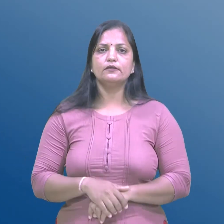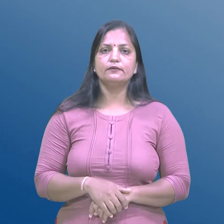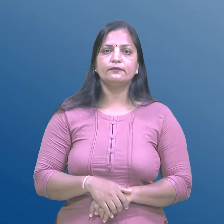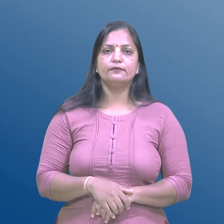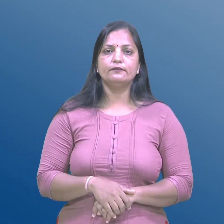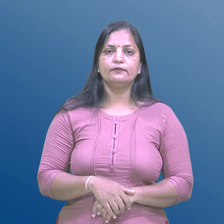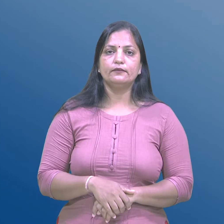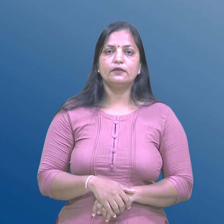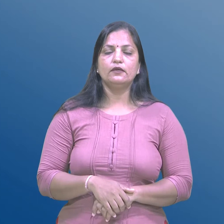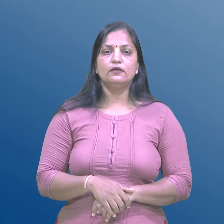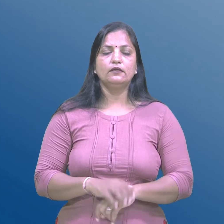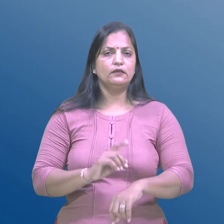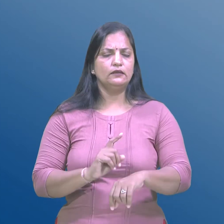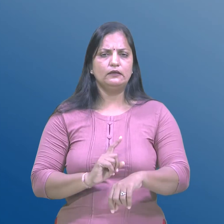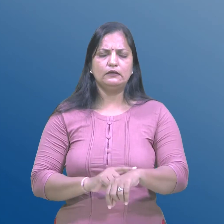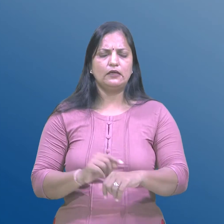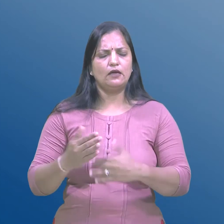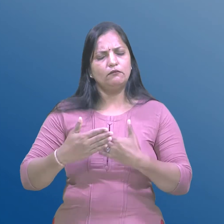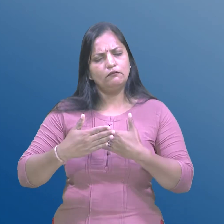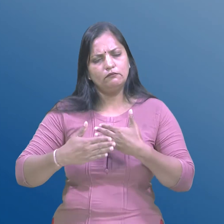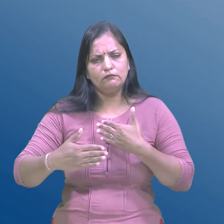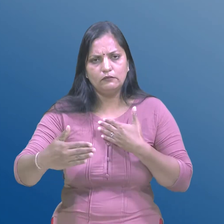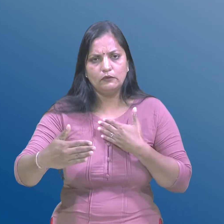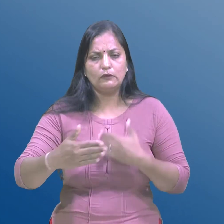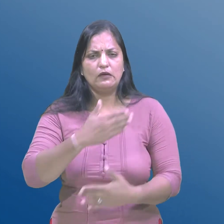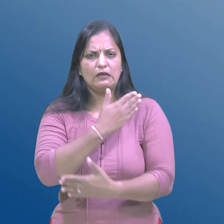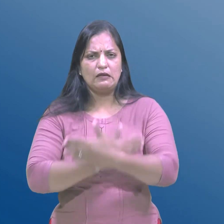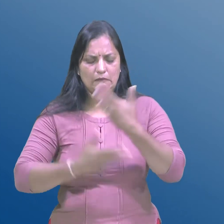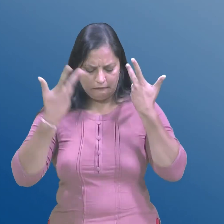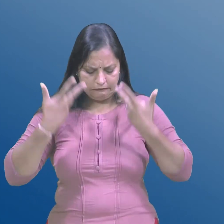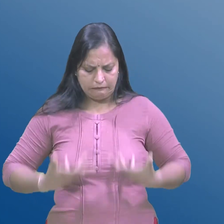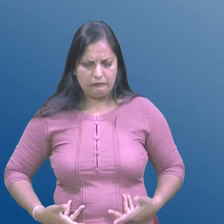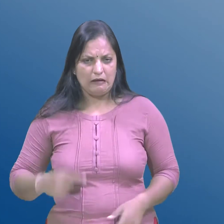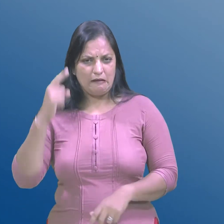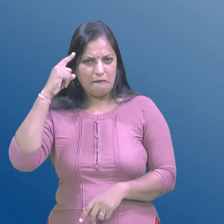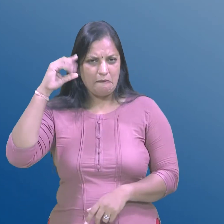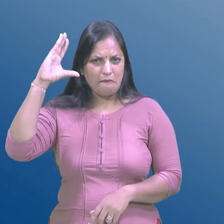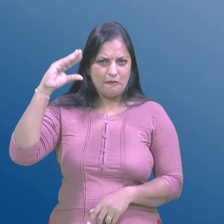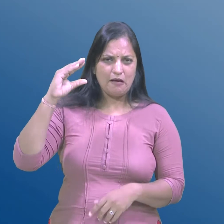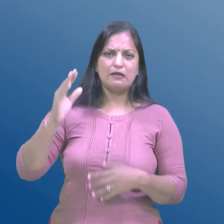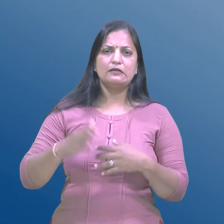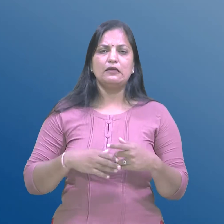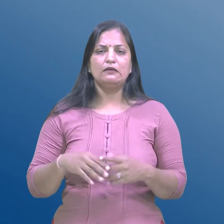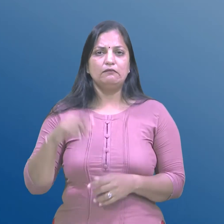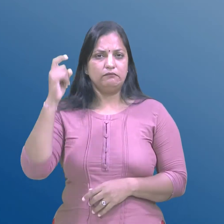જેને લાંબા સમયની શારીરિક, માનસિક, બૌદ્ધિક